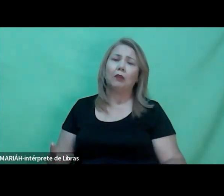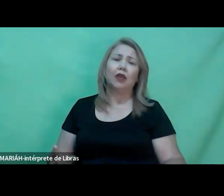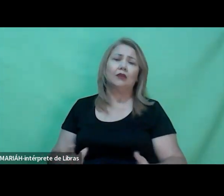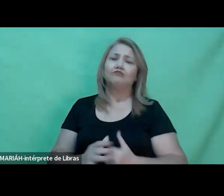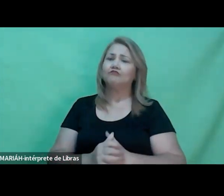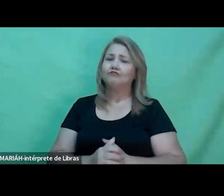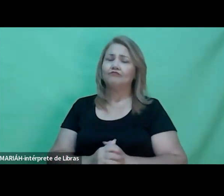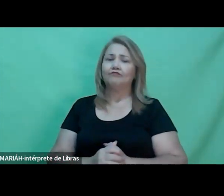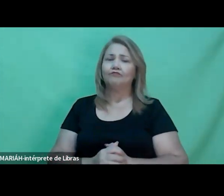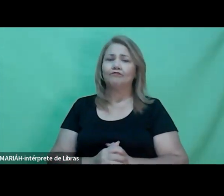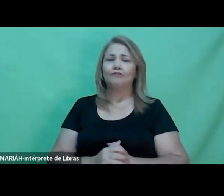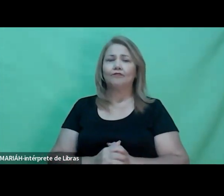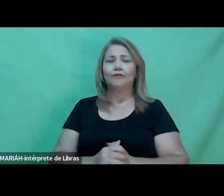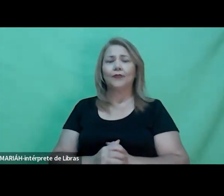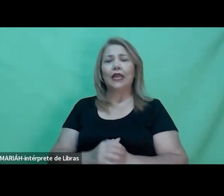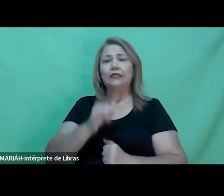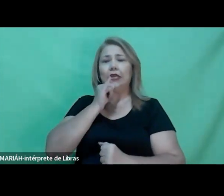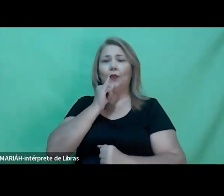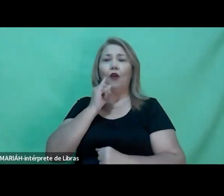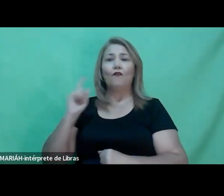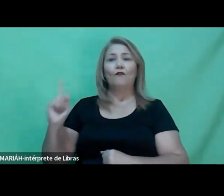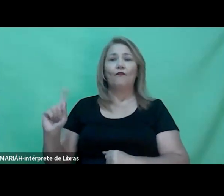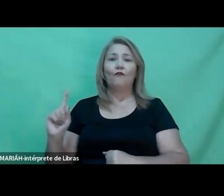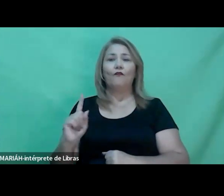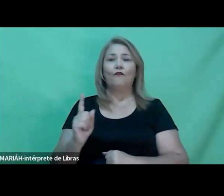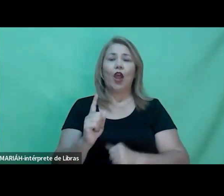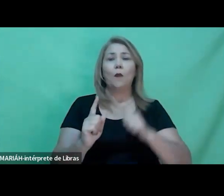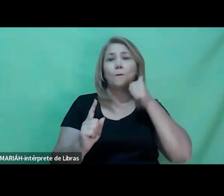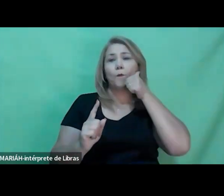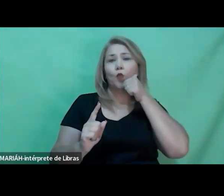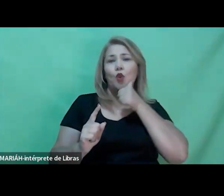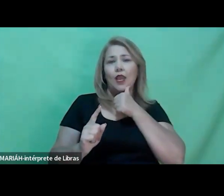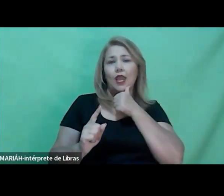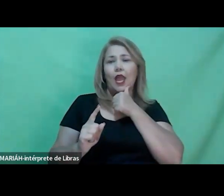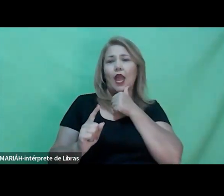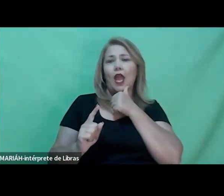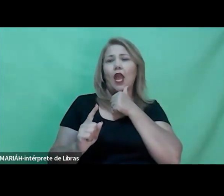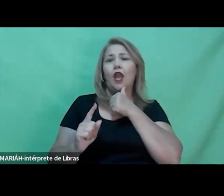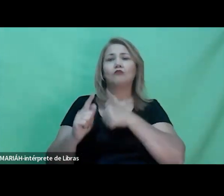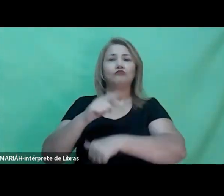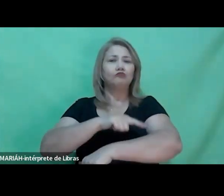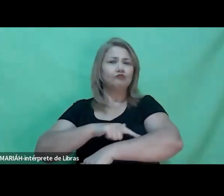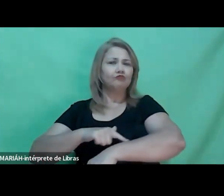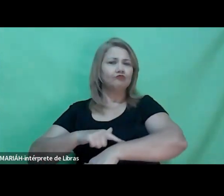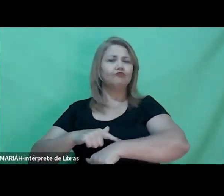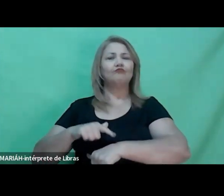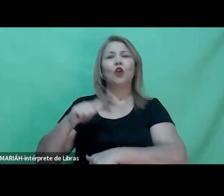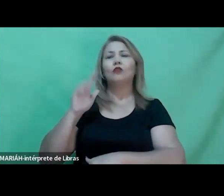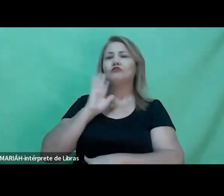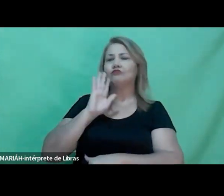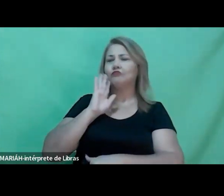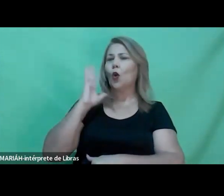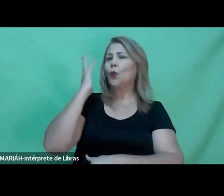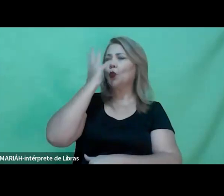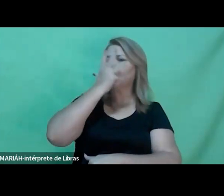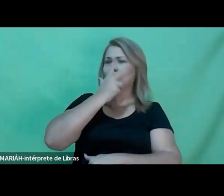ingresando una mujer joven eh simpática muy bonita con un cabello rizado